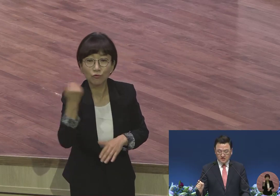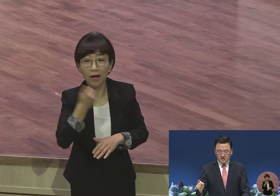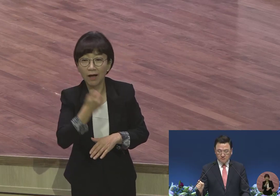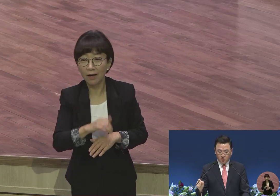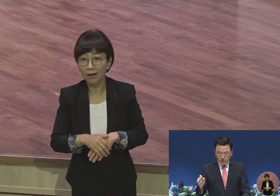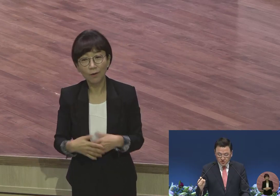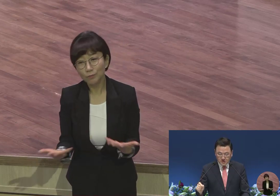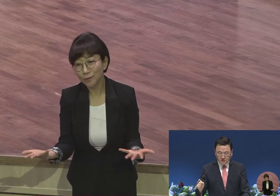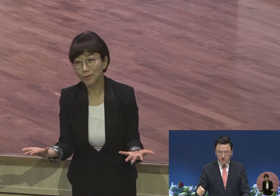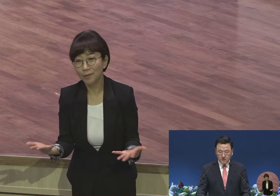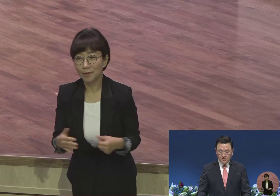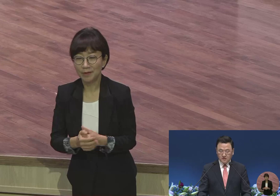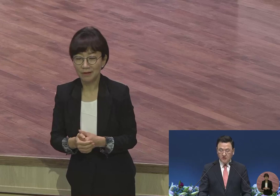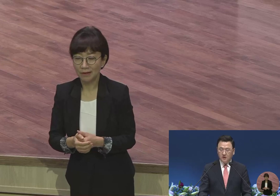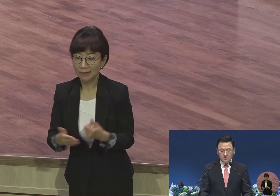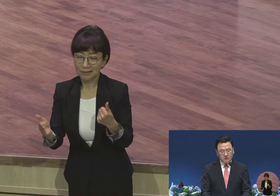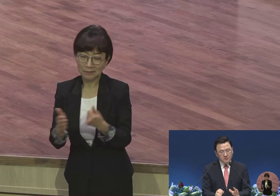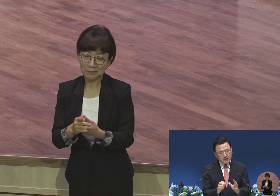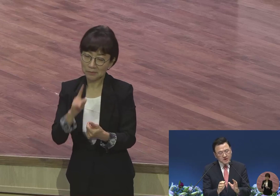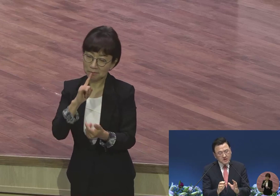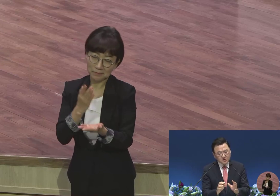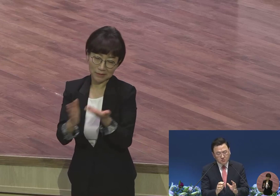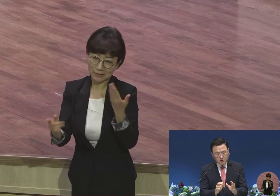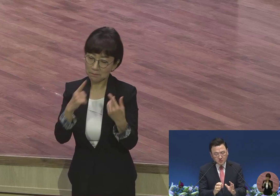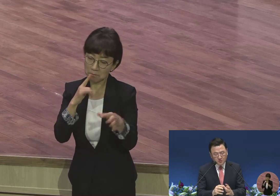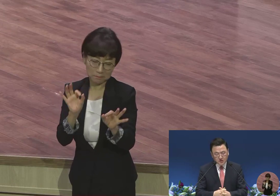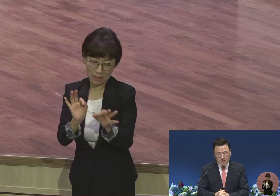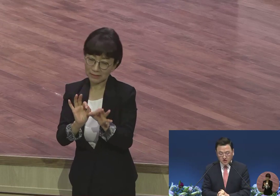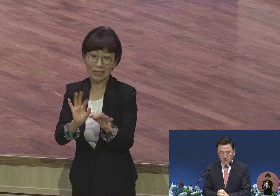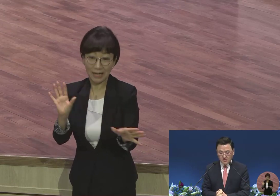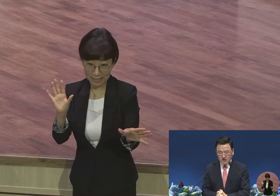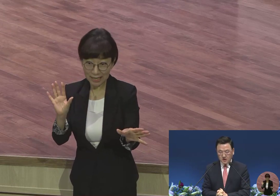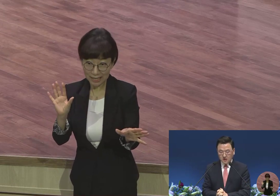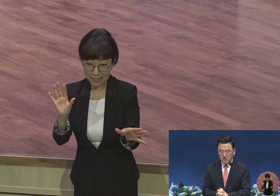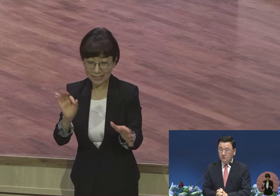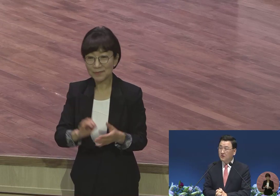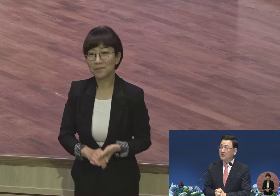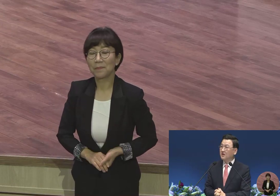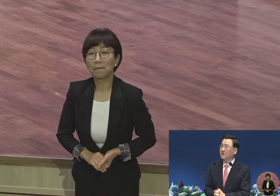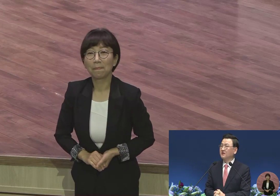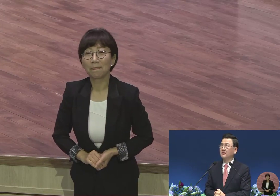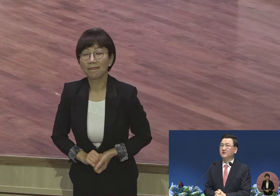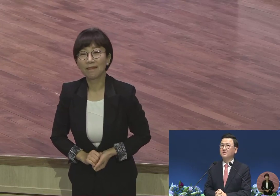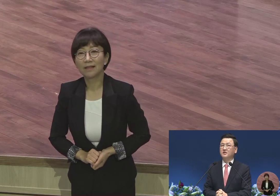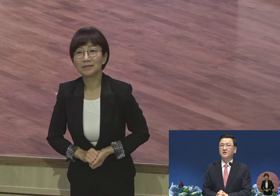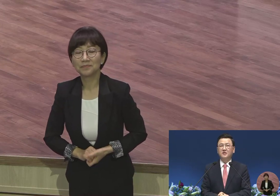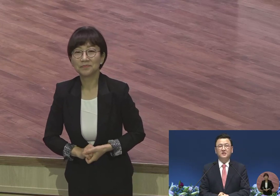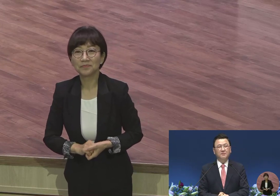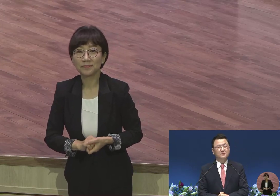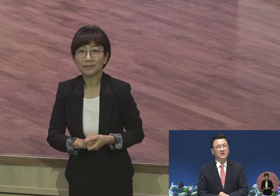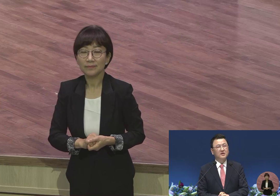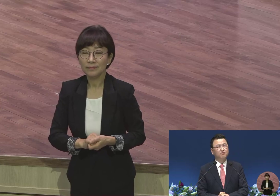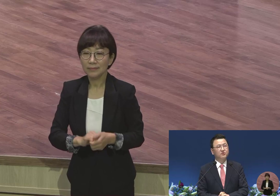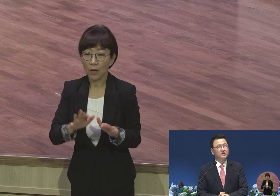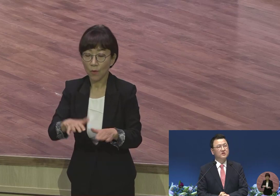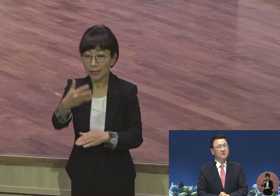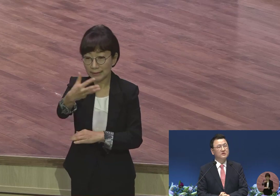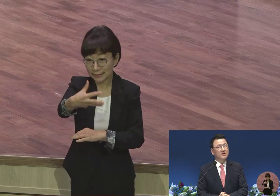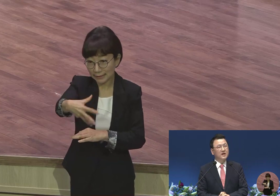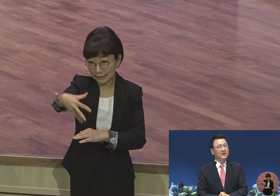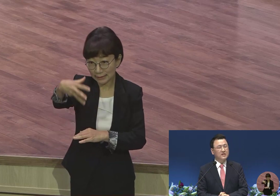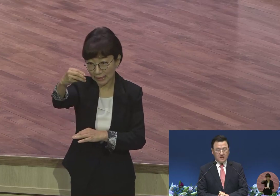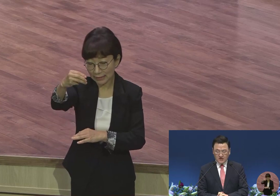장소입니다. 모순의 장소예요. 저는 이 베데스다 연못을 보면서 오늘 이 시대에 창세기 3장의